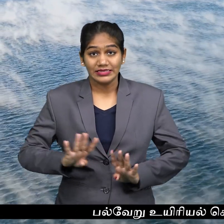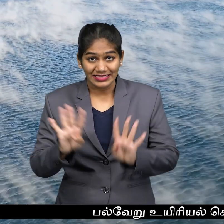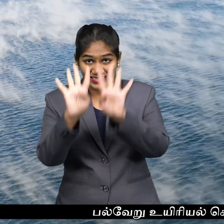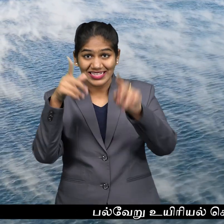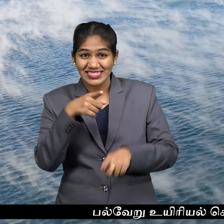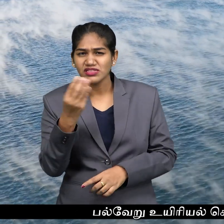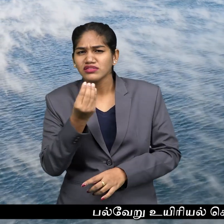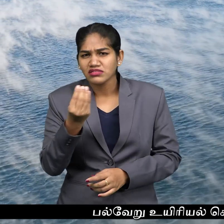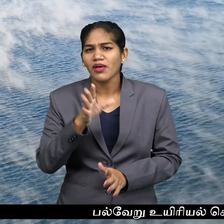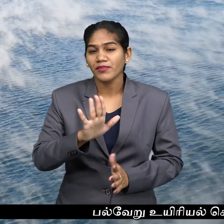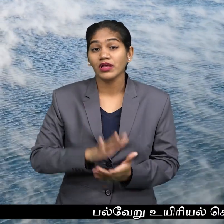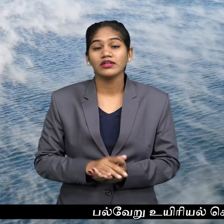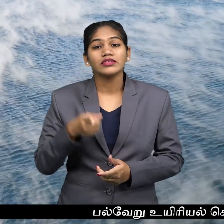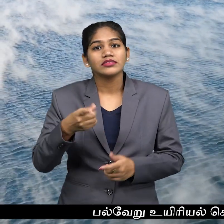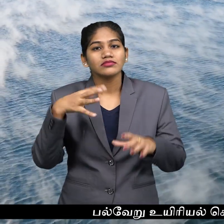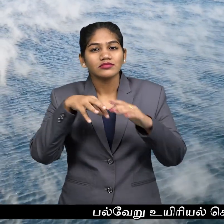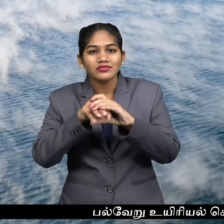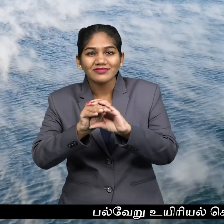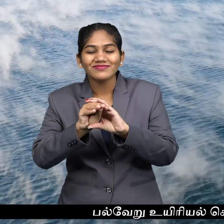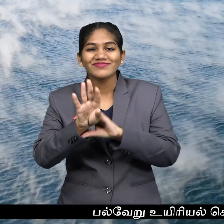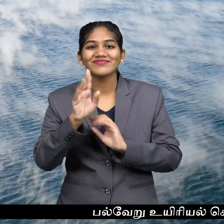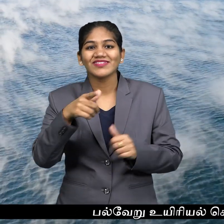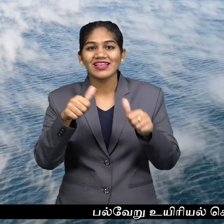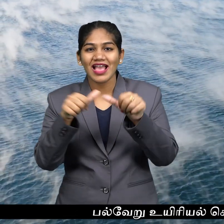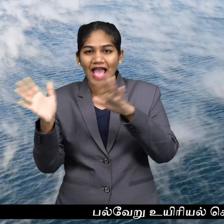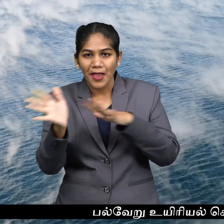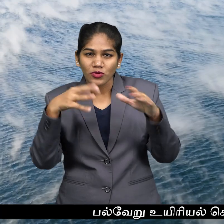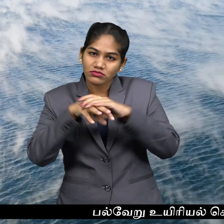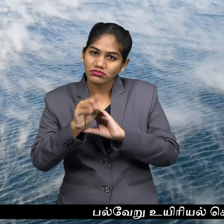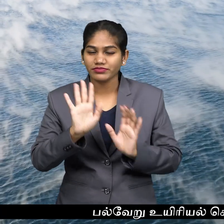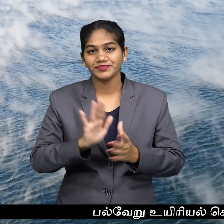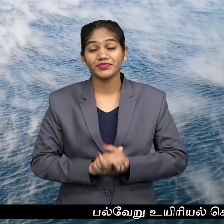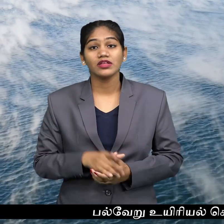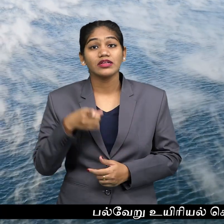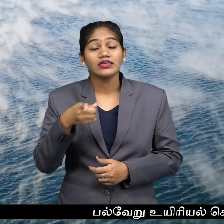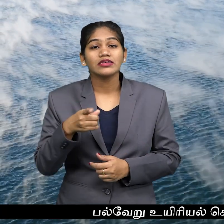பல்வேறு உயிரியல் செயல்பாடுகளால் சில அளவு நீராவியும்